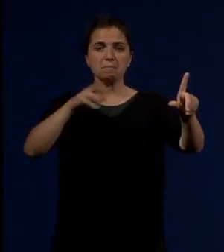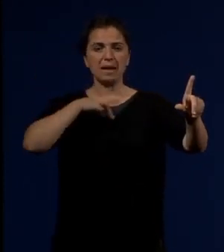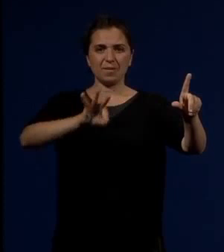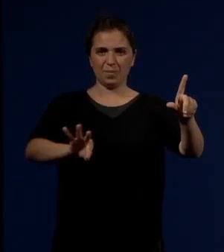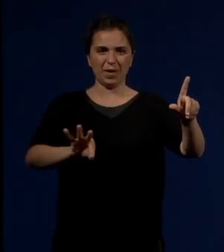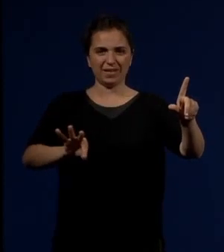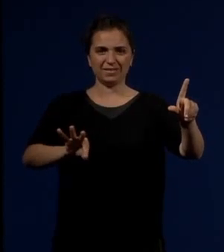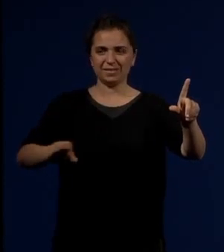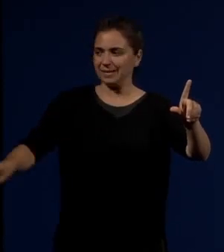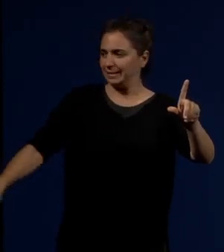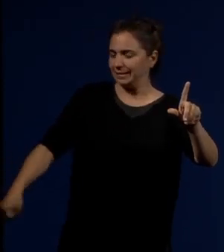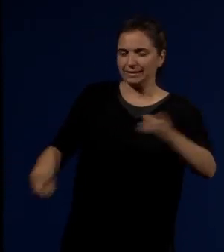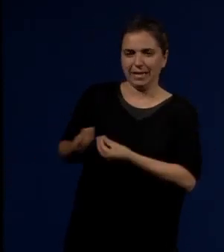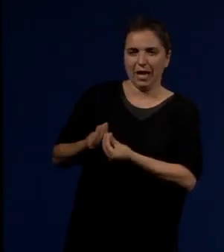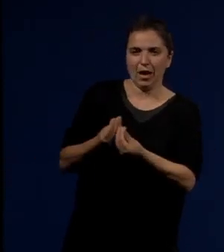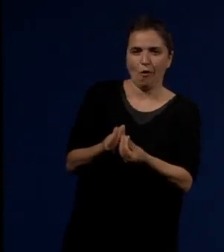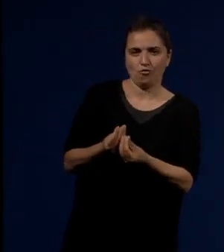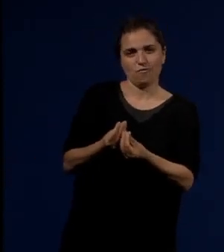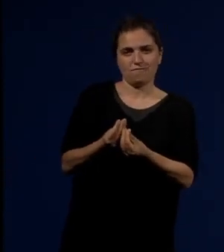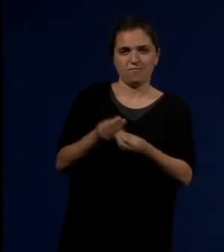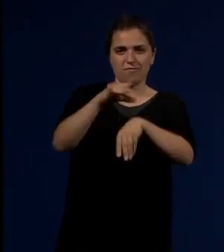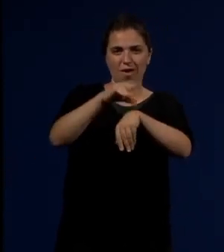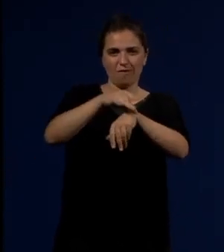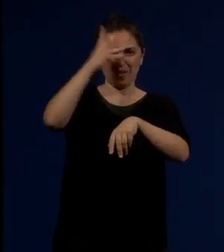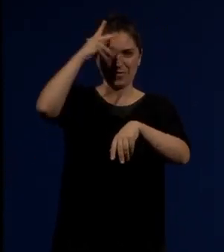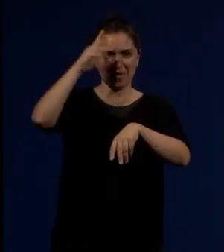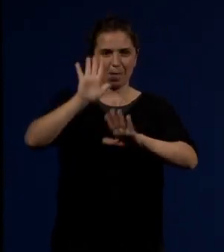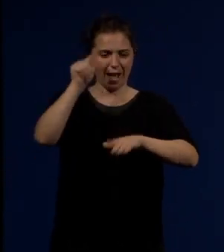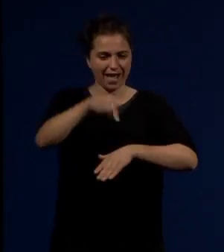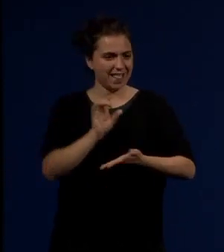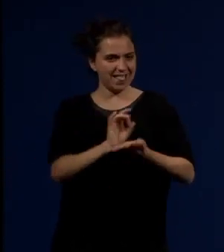votar nas eleccións de 2012 e aquí non emitiu ninguén.